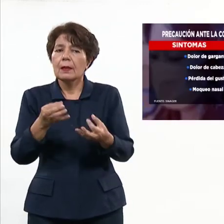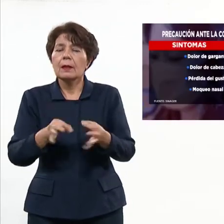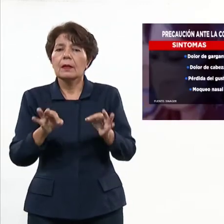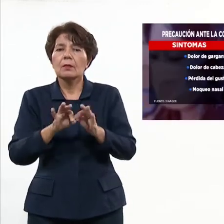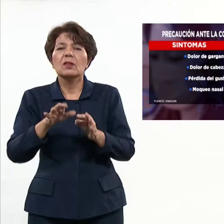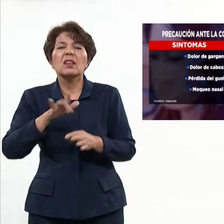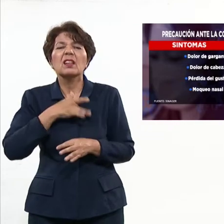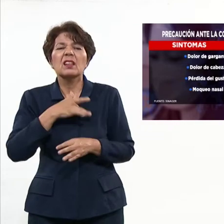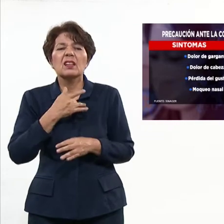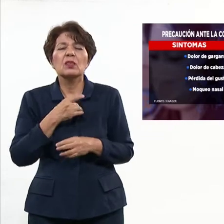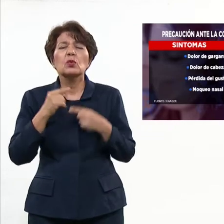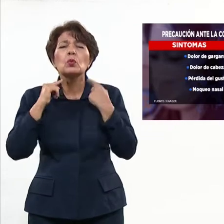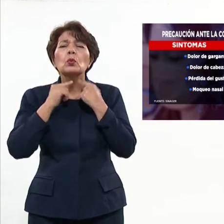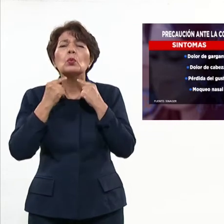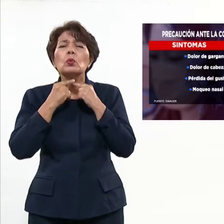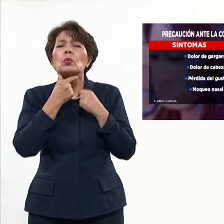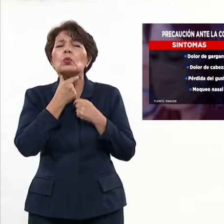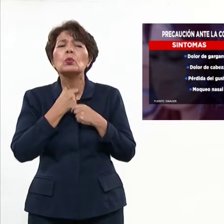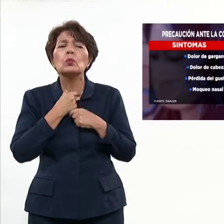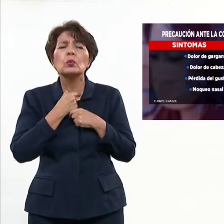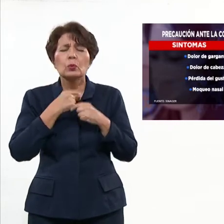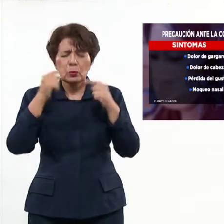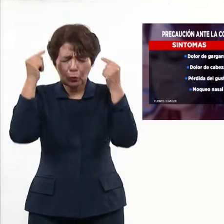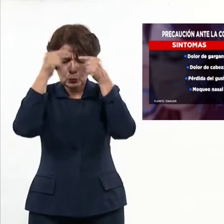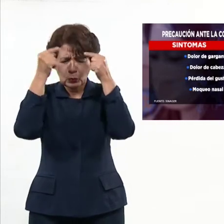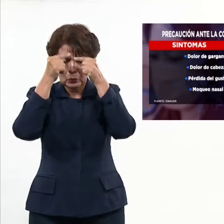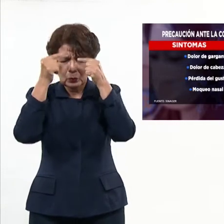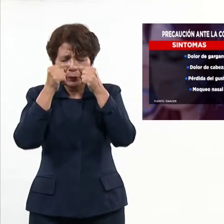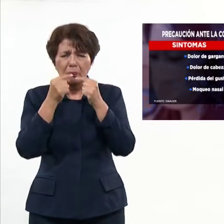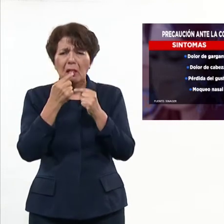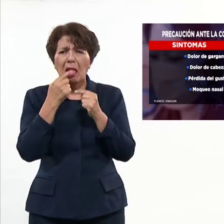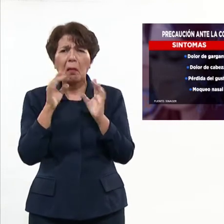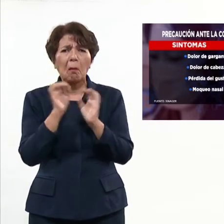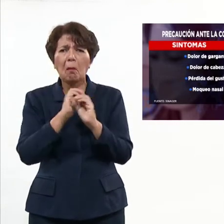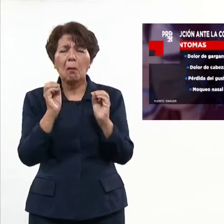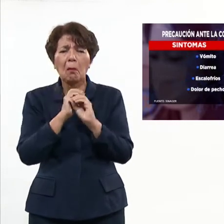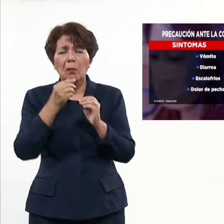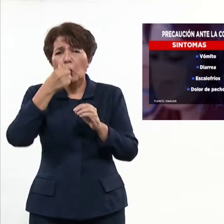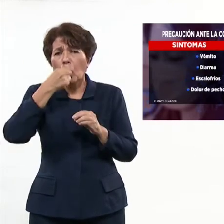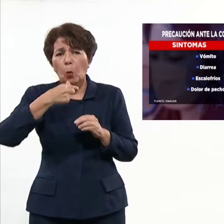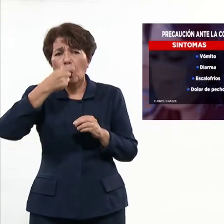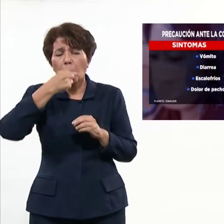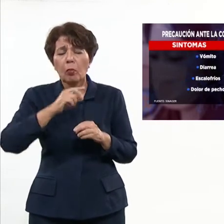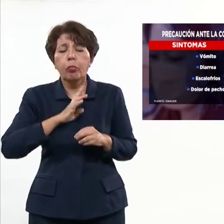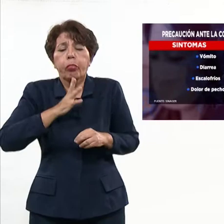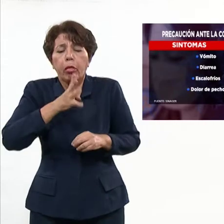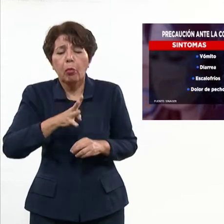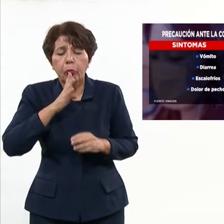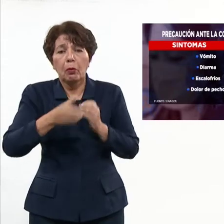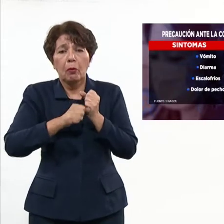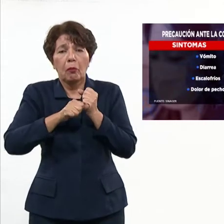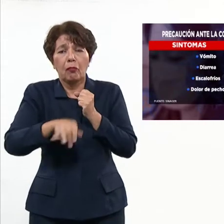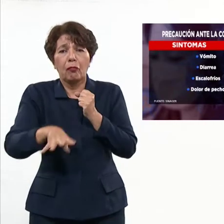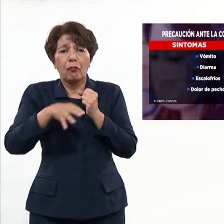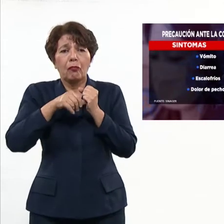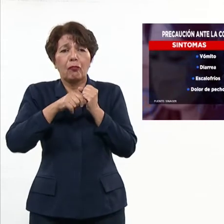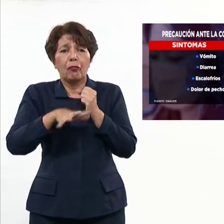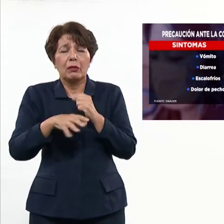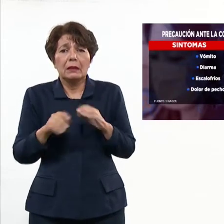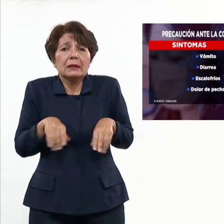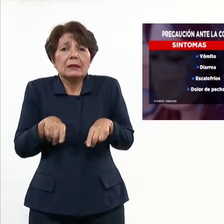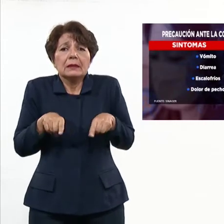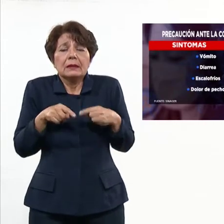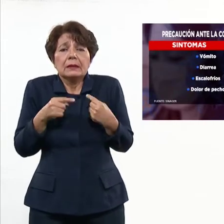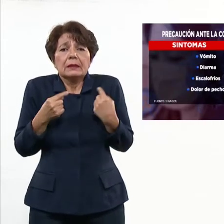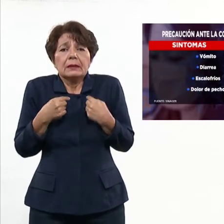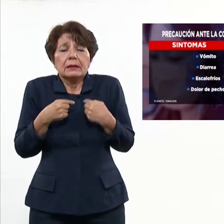síntomas de esta enfermedad dolor de garganta de cabeza pérdida del gusto moqueo nasal vómitos diarrea escalofríos dolor de pecho